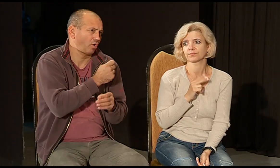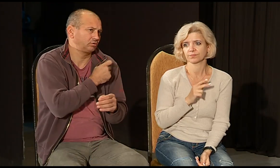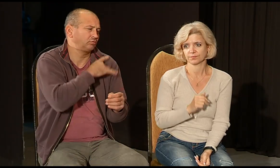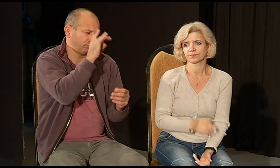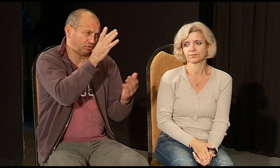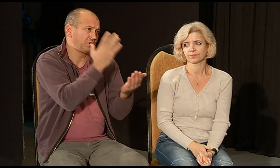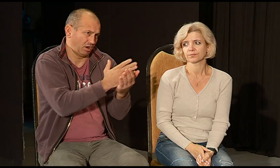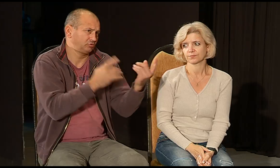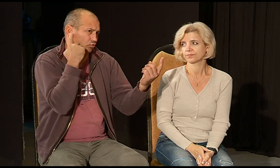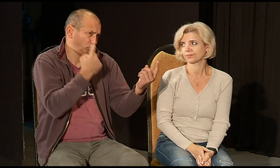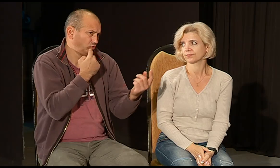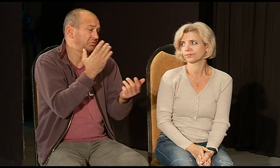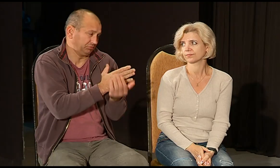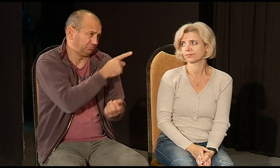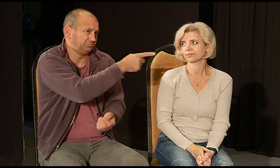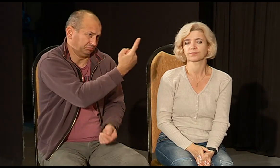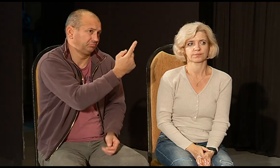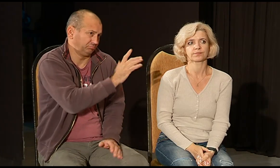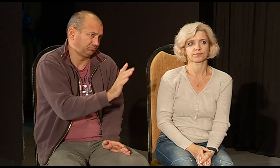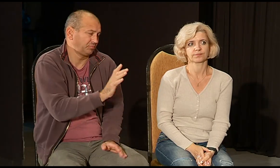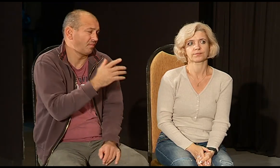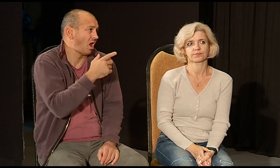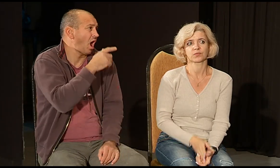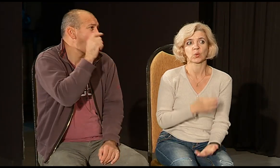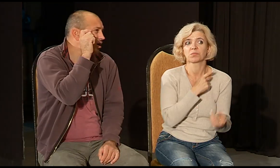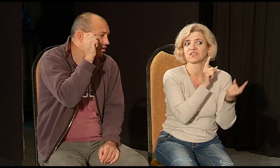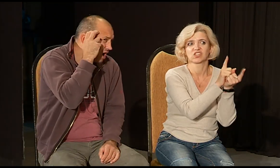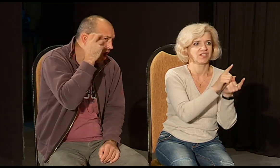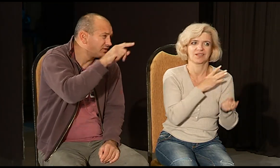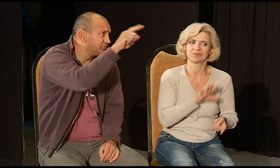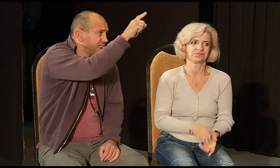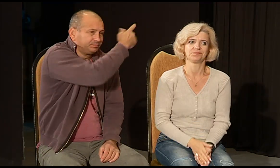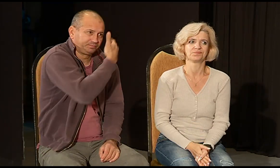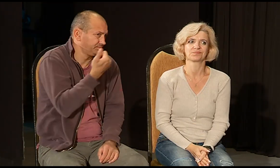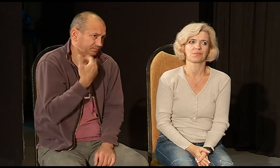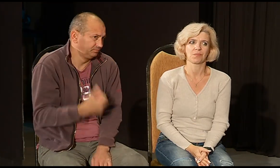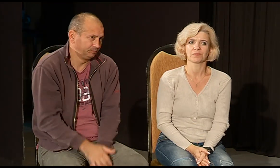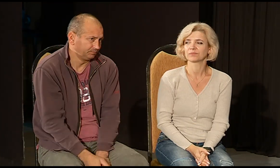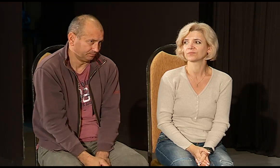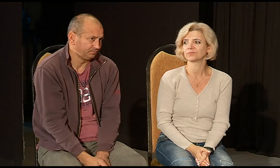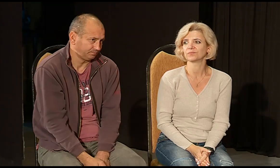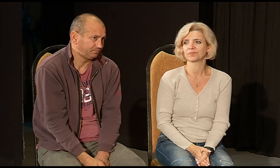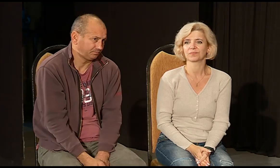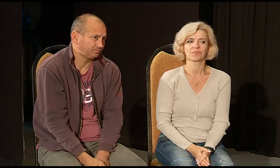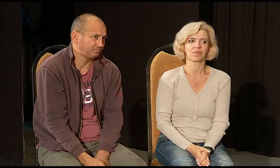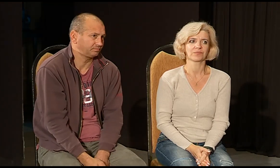La Odessa este. La Odessa știu că este acolo. La dânsă umorul e dezvoltat. Dar în alte țări mai când nici nu este așa